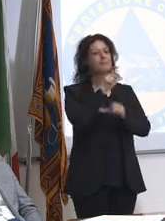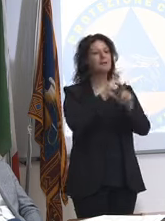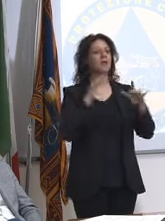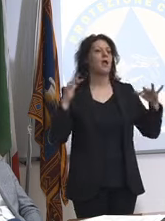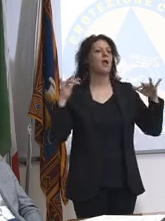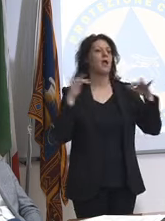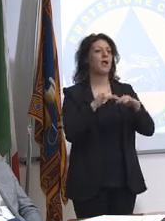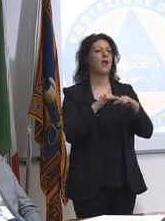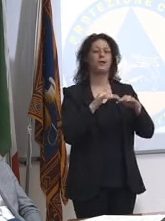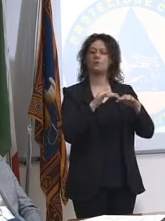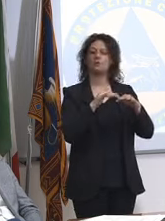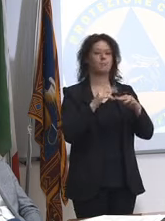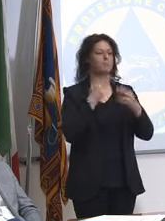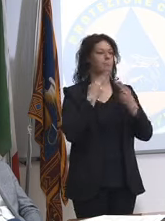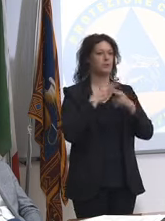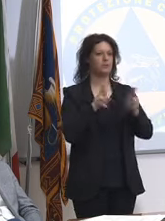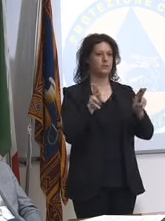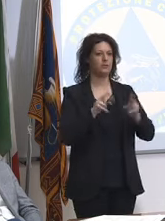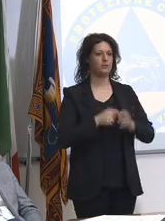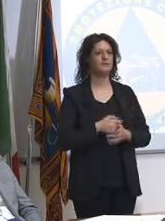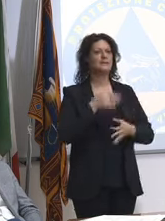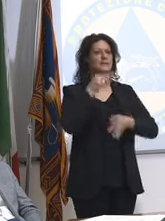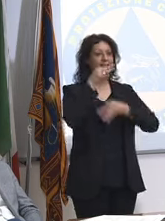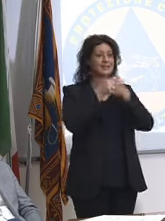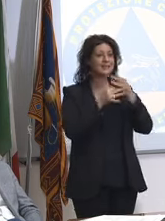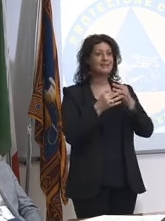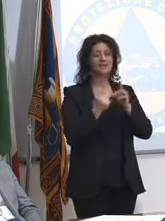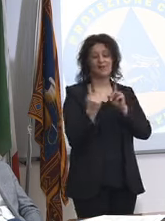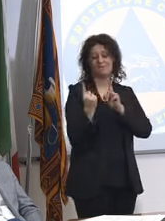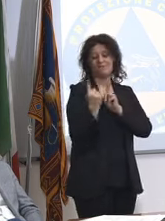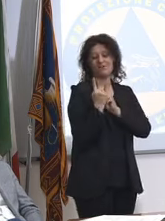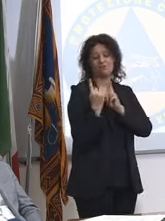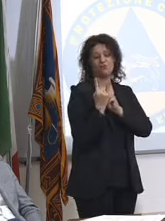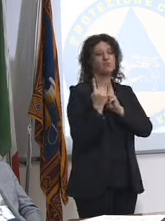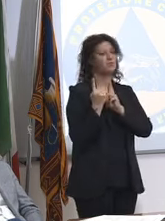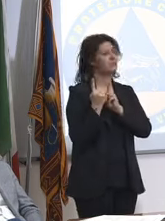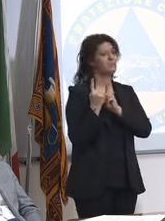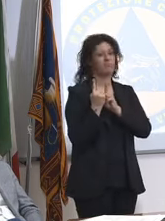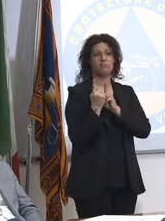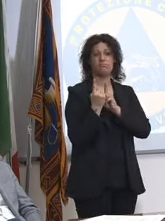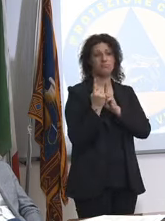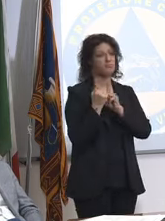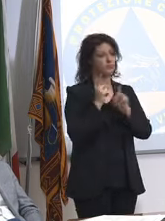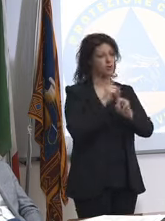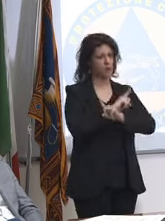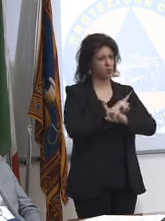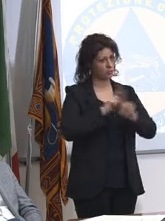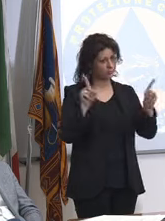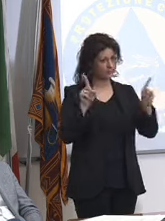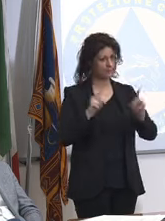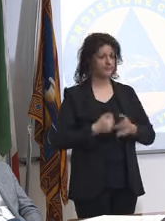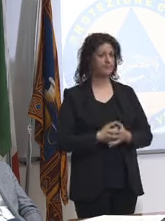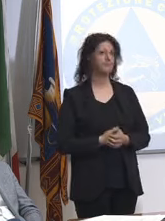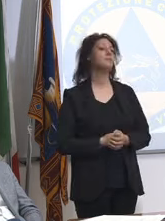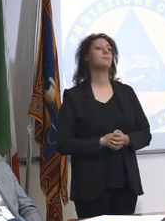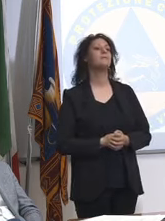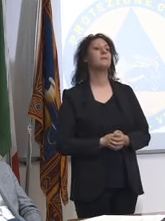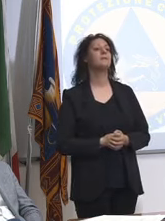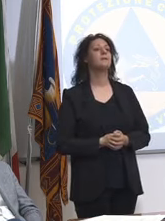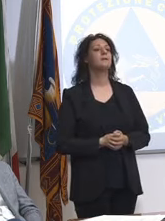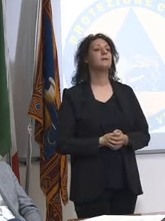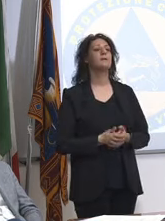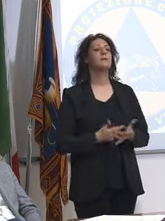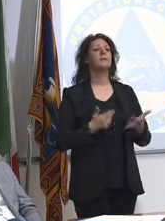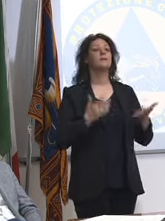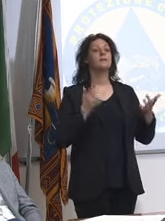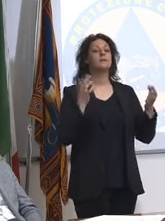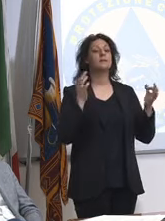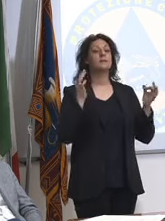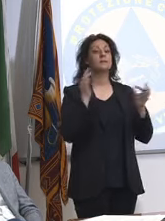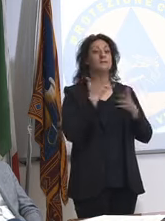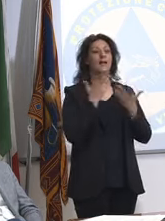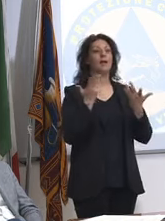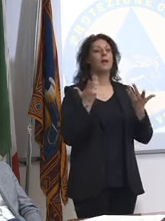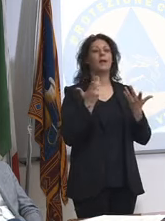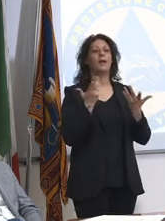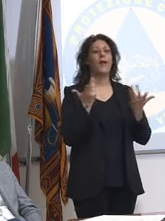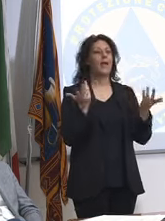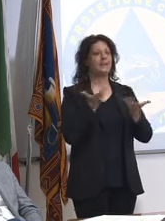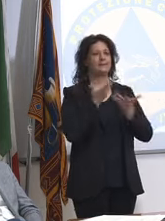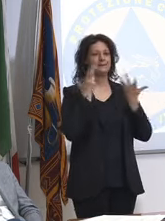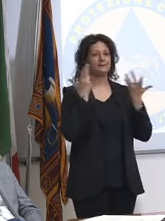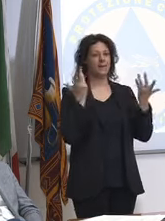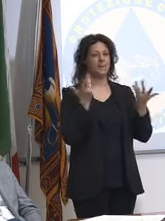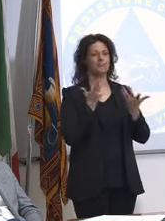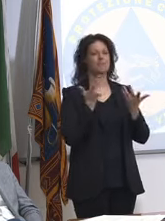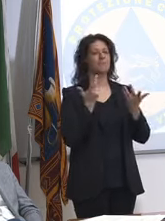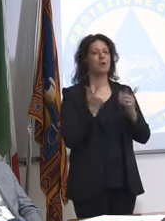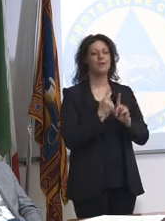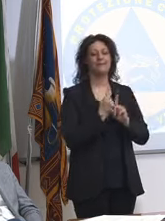traduzione. Se non si può stare distanti perché stiamo svolgendo un'attività per cui stiamo parlando, ci stiamo insomma confrontando, utilizziamo